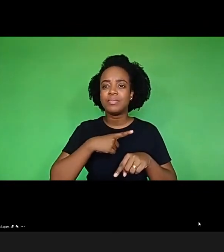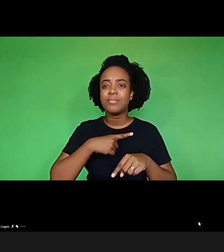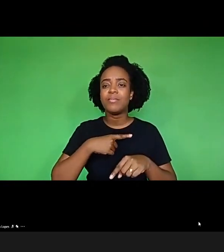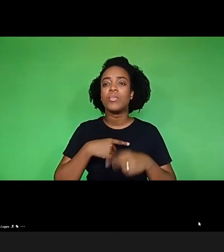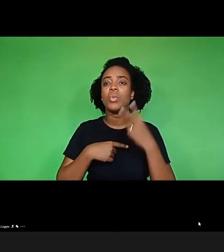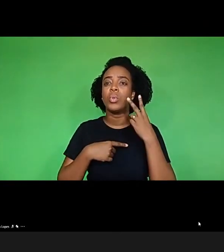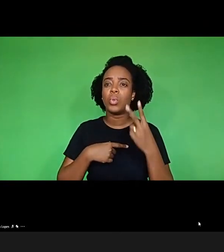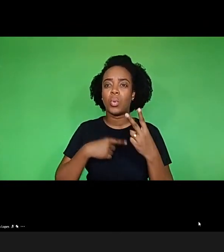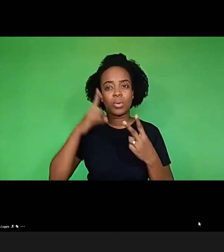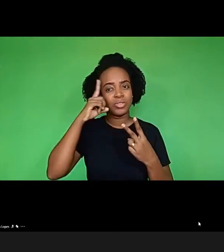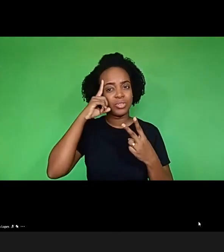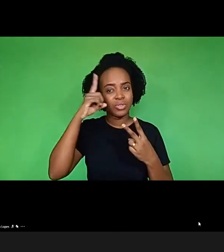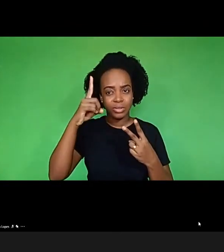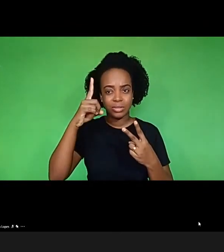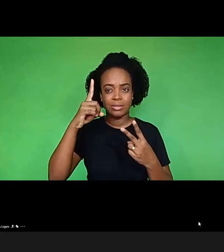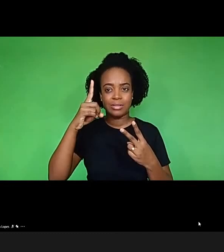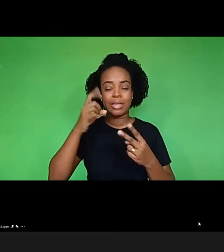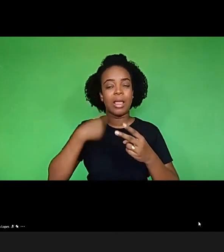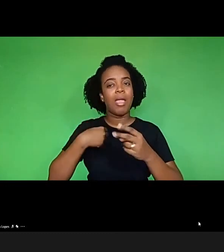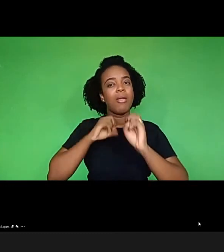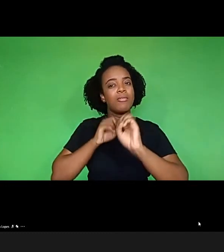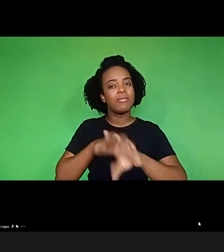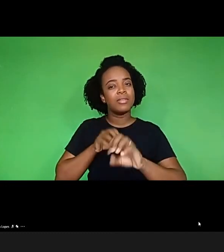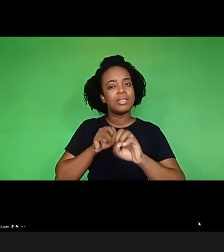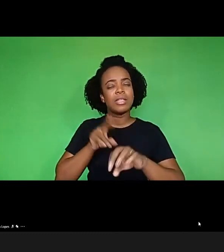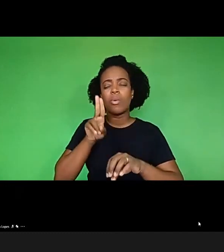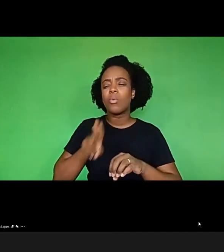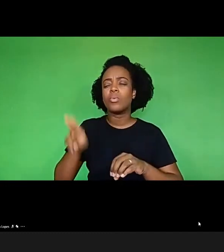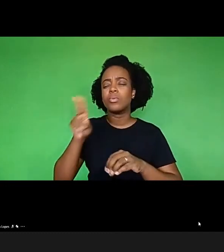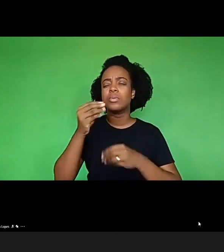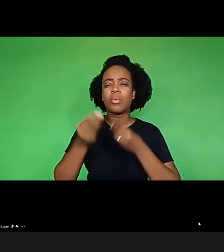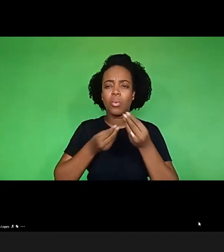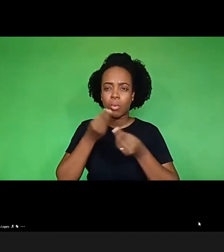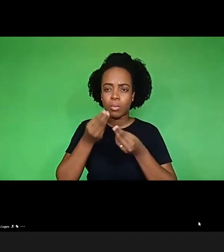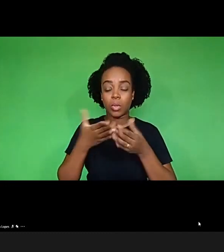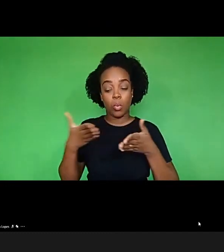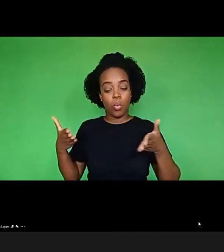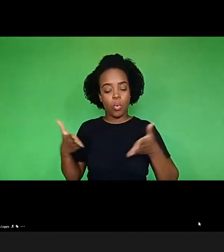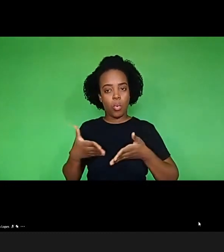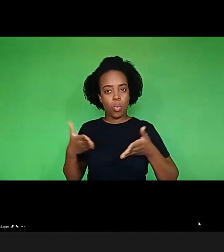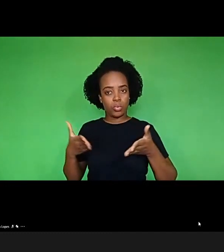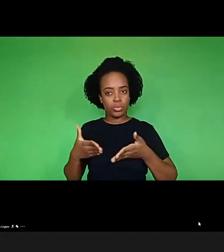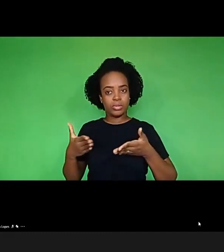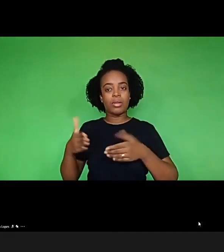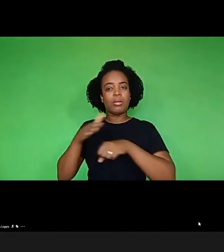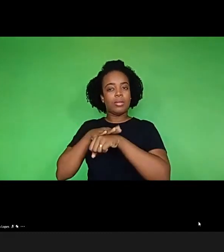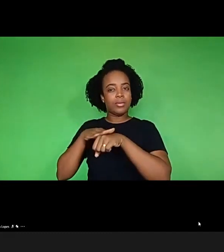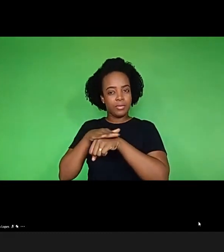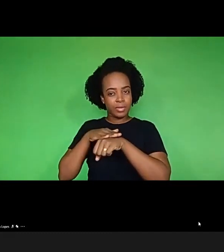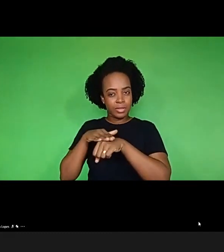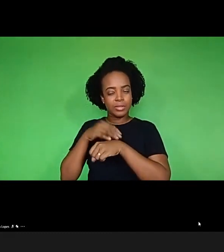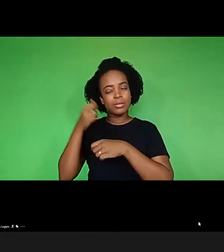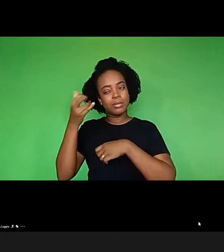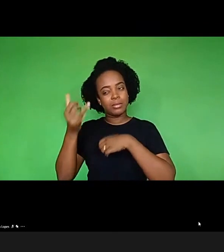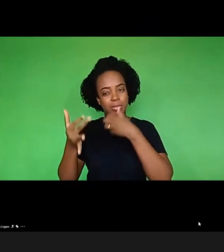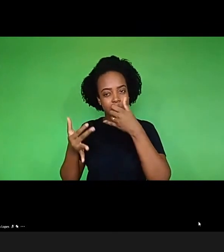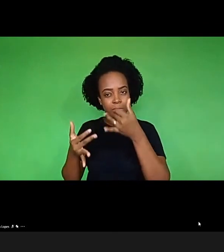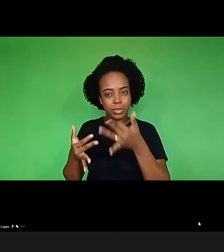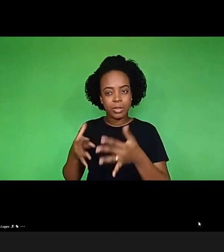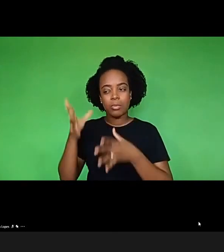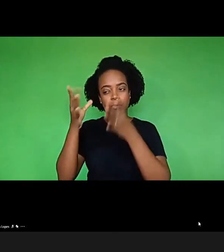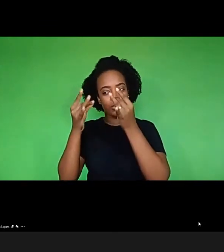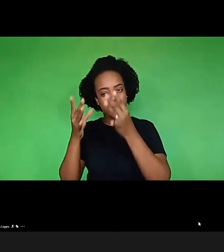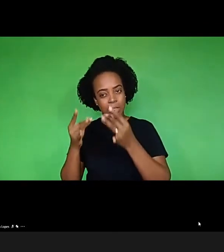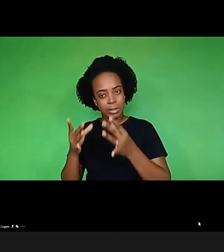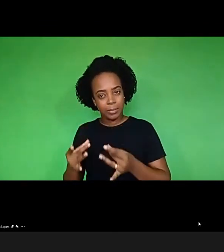essa conversa, para vocês irem se ambientando. Amanhã, lembrando que